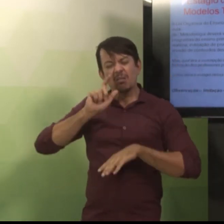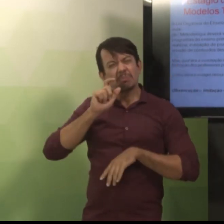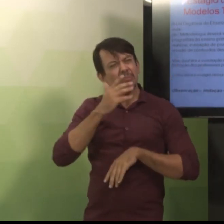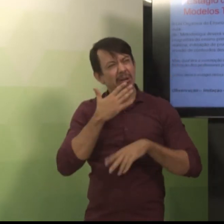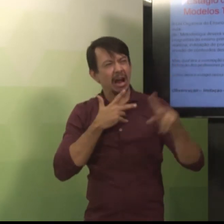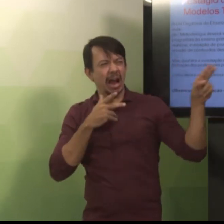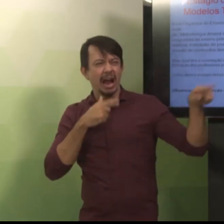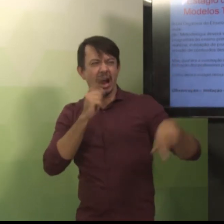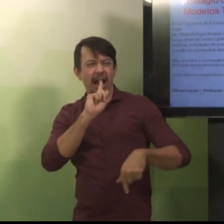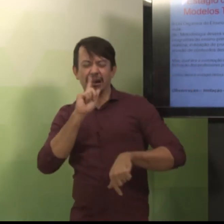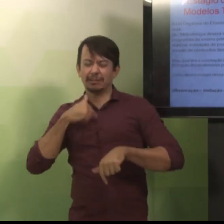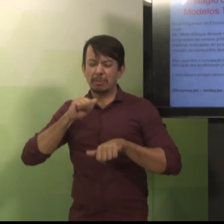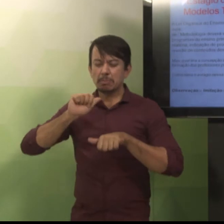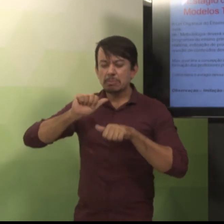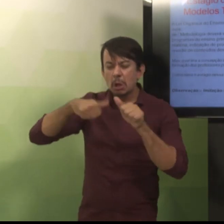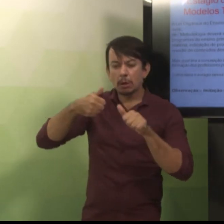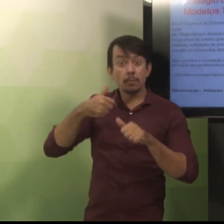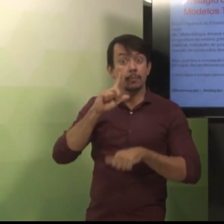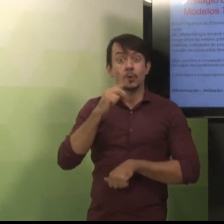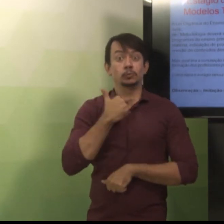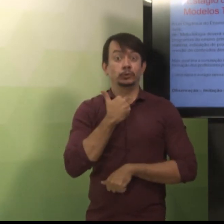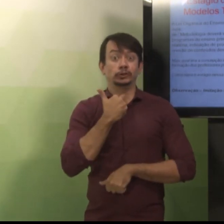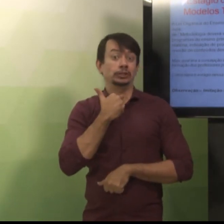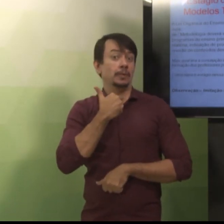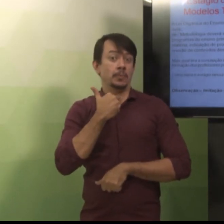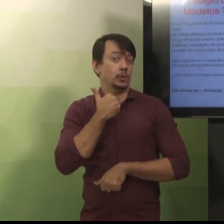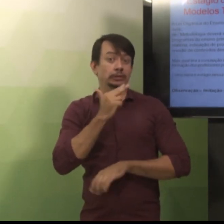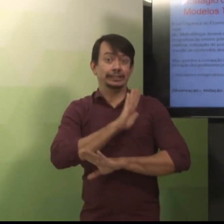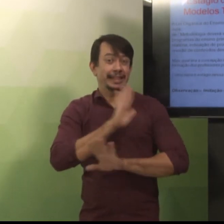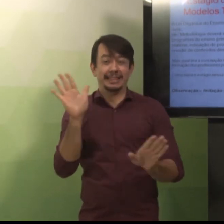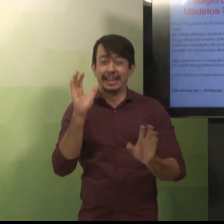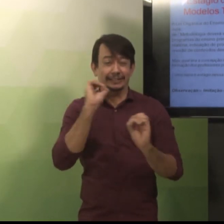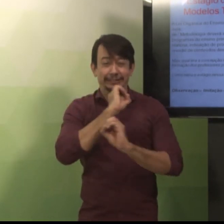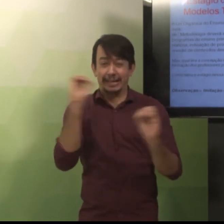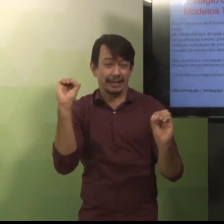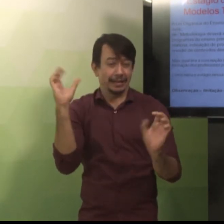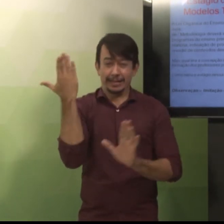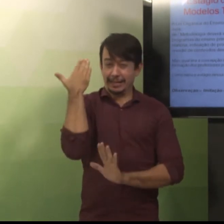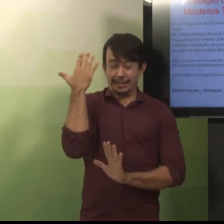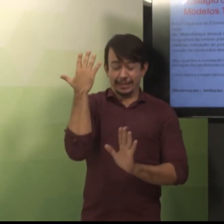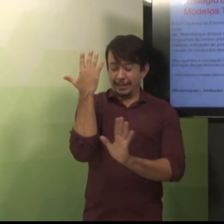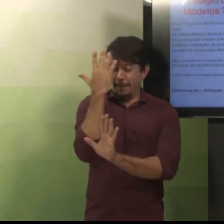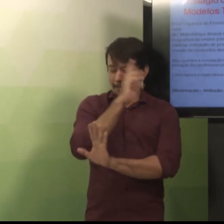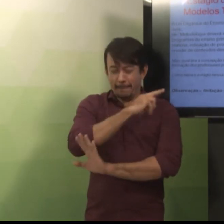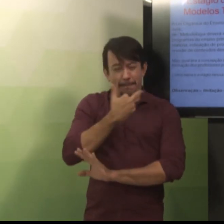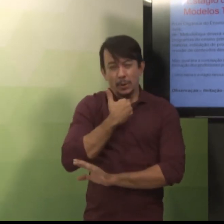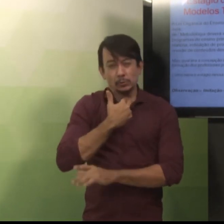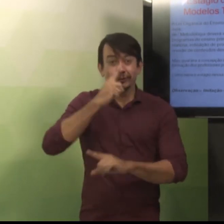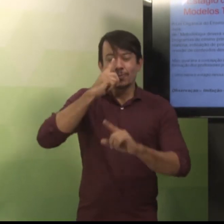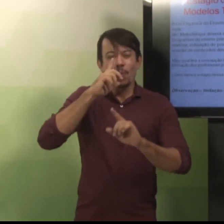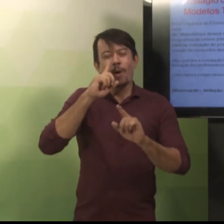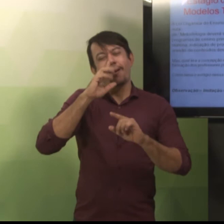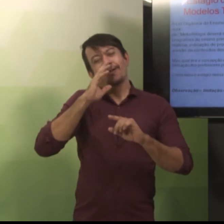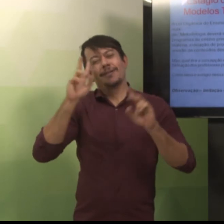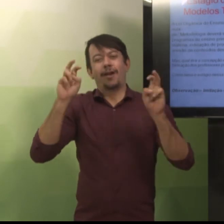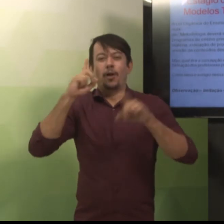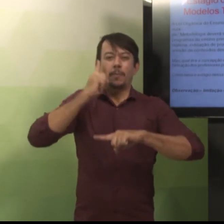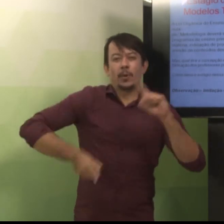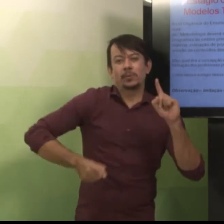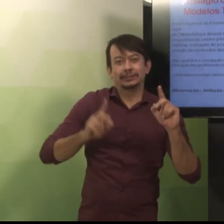mesmo se não concordasse, não poderia fazer modificações. Antes não aceitava. Era proibido